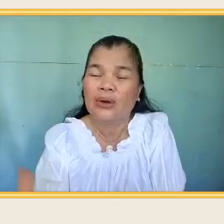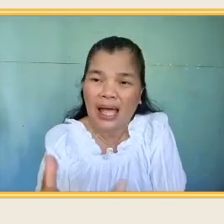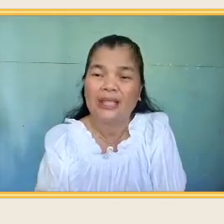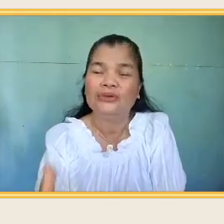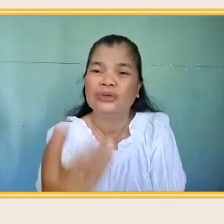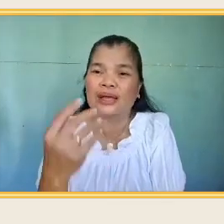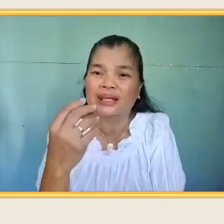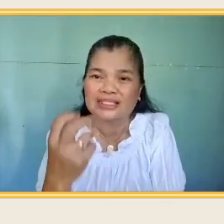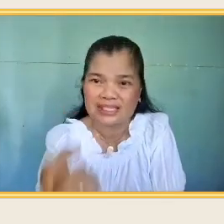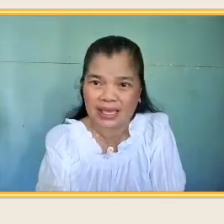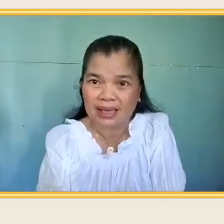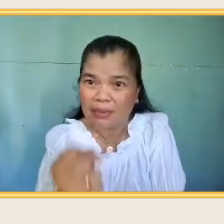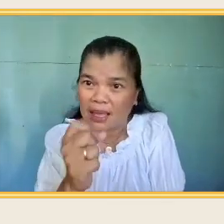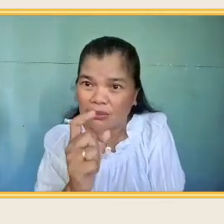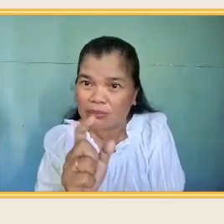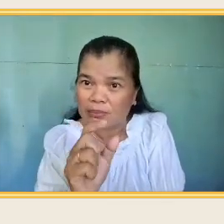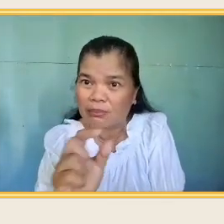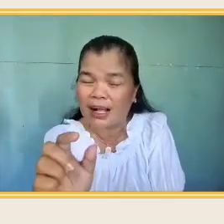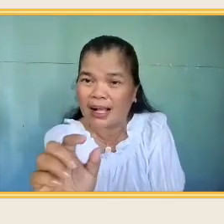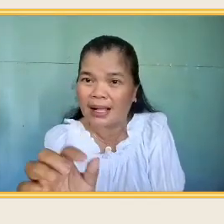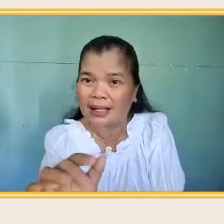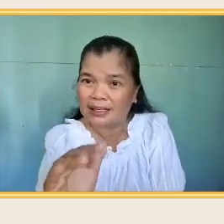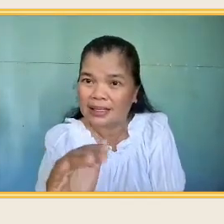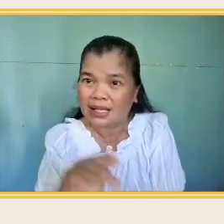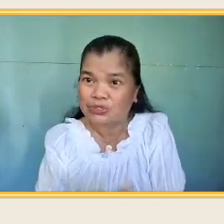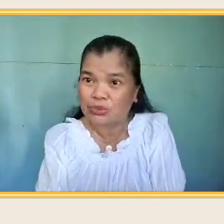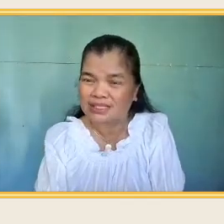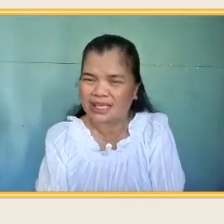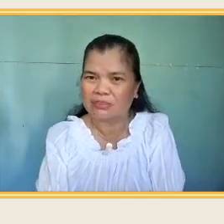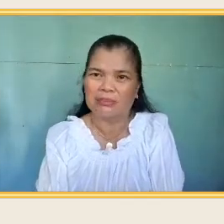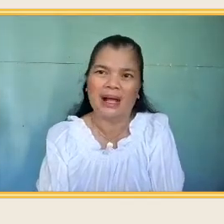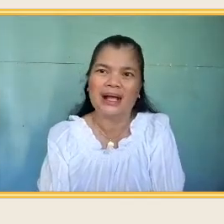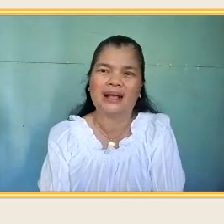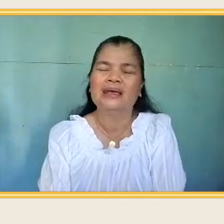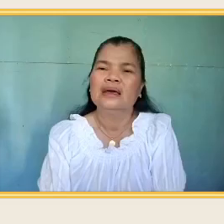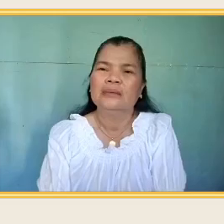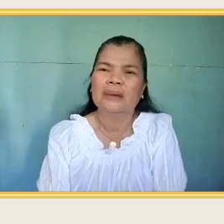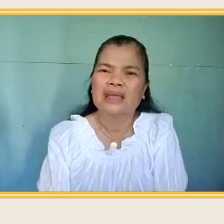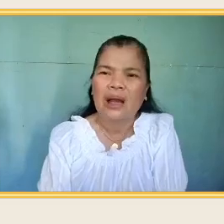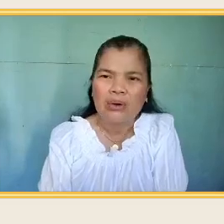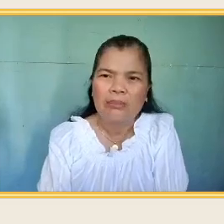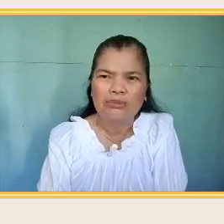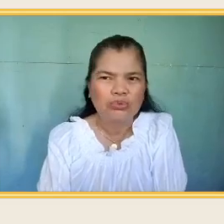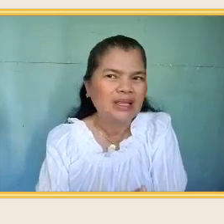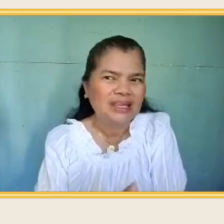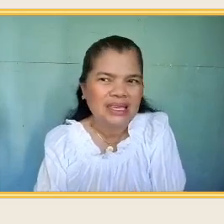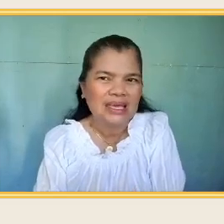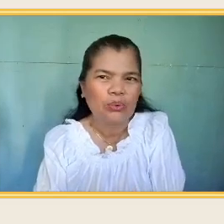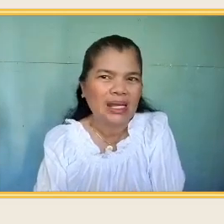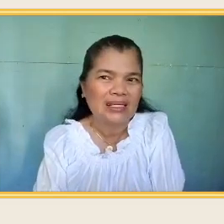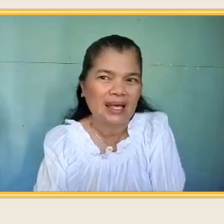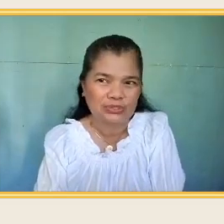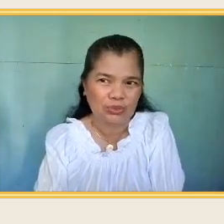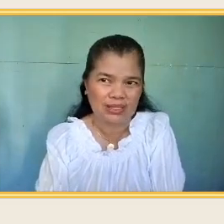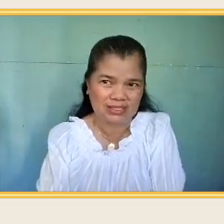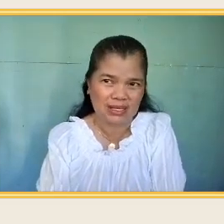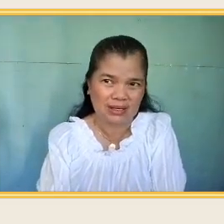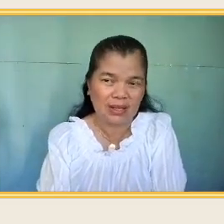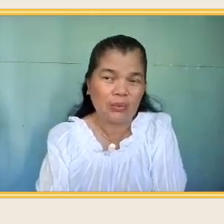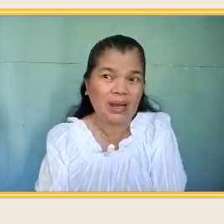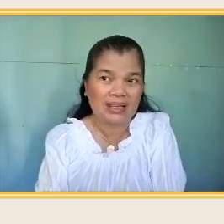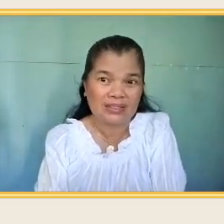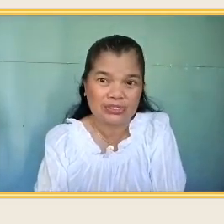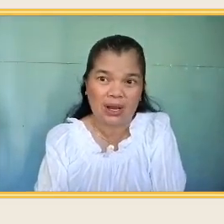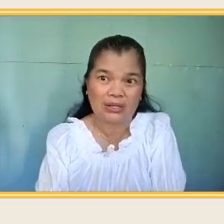nahulaan nyo yan kasi merong mga nakasulat sa ibaba. But how about walang nakasulat